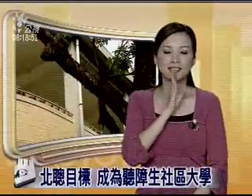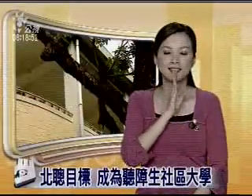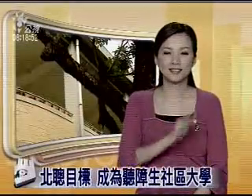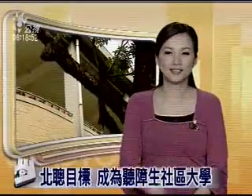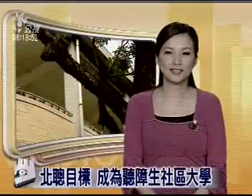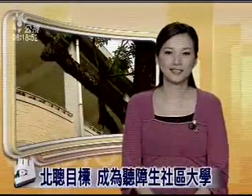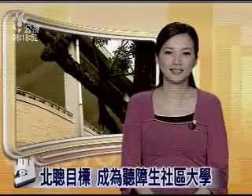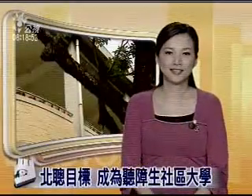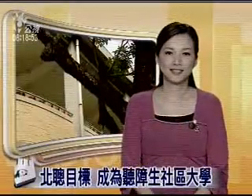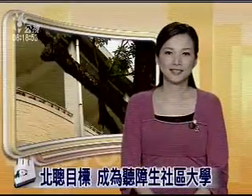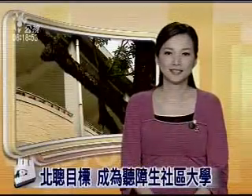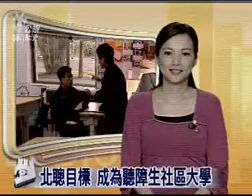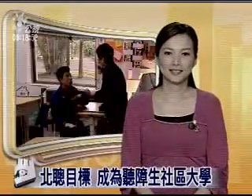听障生。